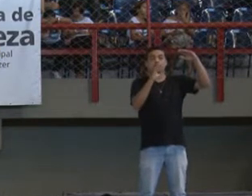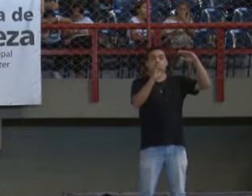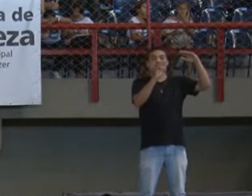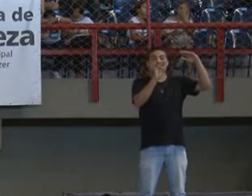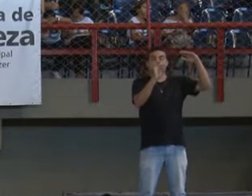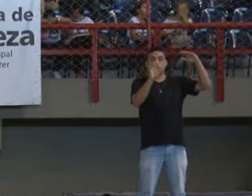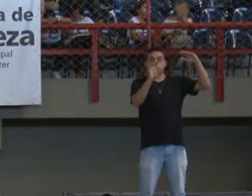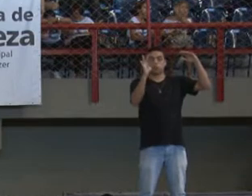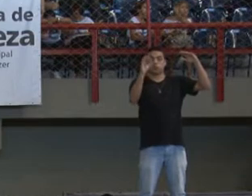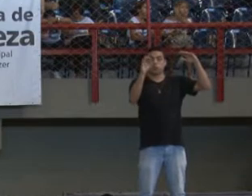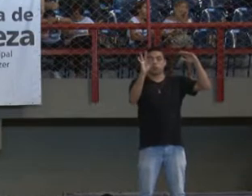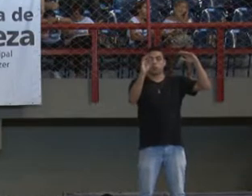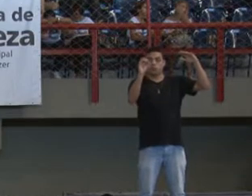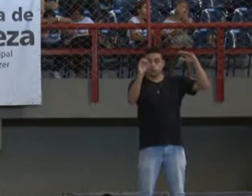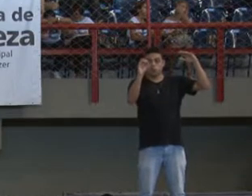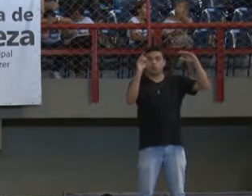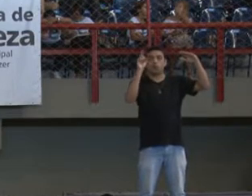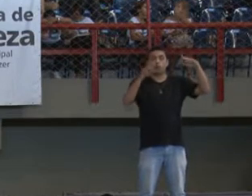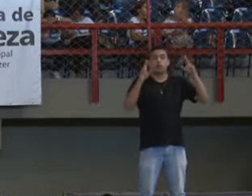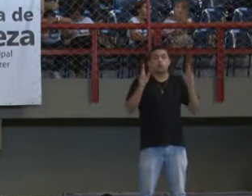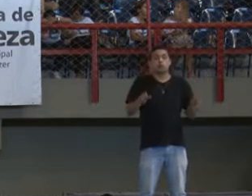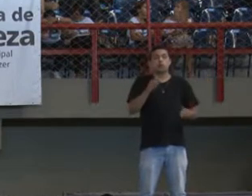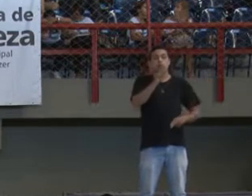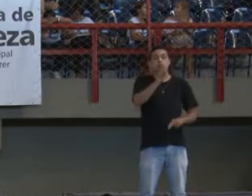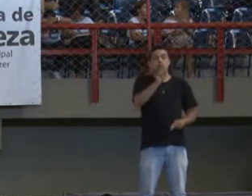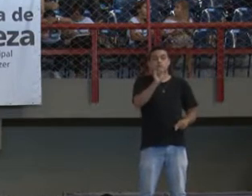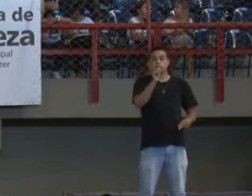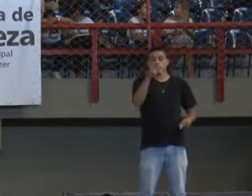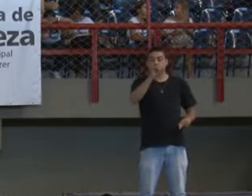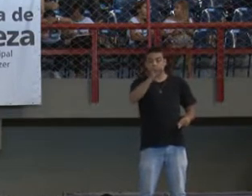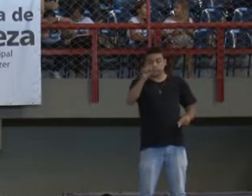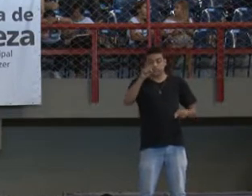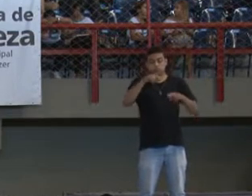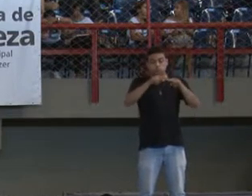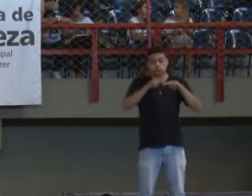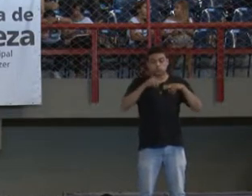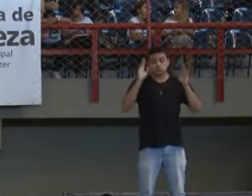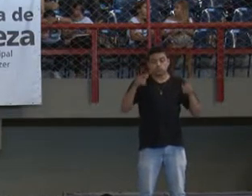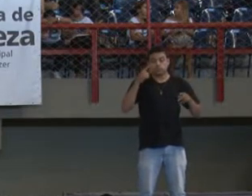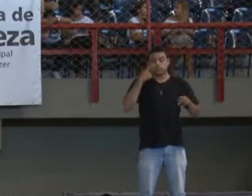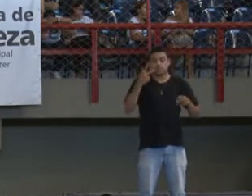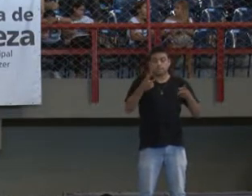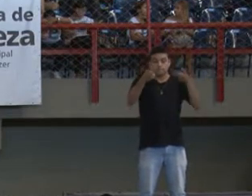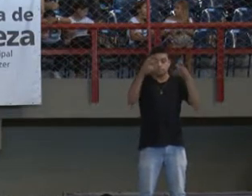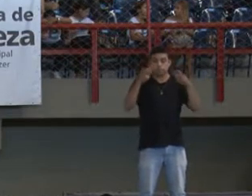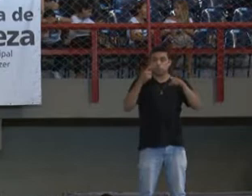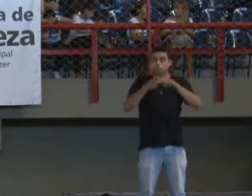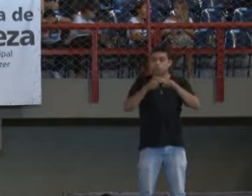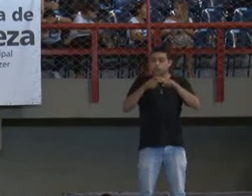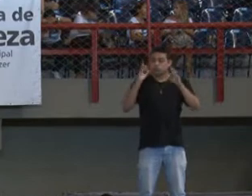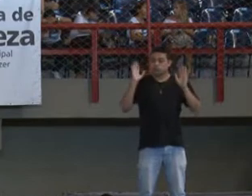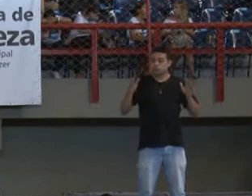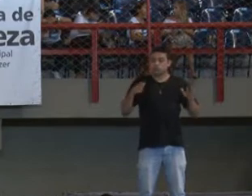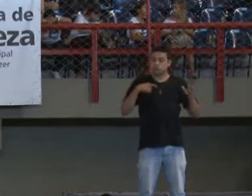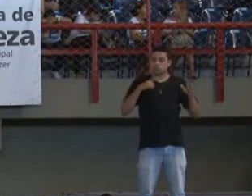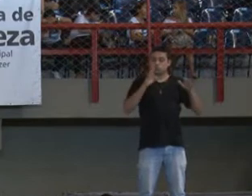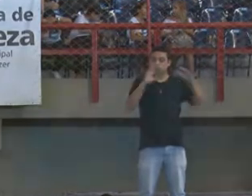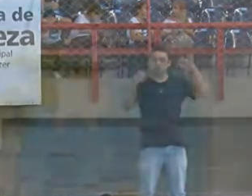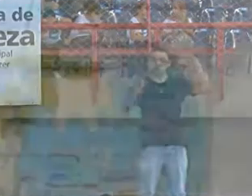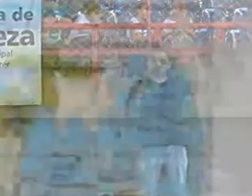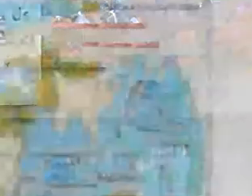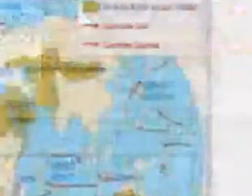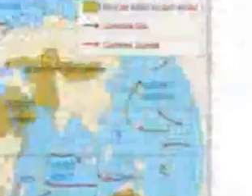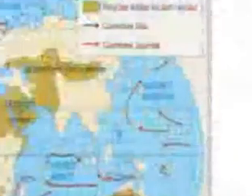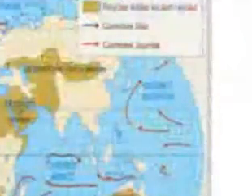corrente do Golfo Stream ou do Golfo? É a corrente das Guianas. Eu acabei de dizer para vocês que essa corrente das Guianas, ela vai subir até os Estados